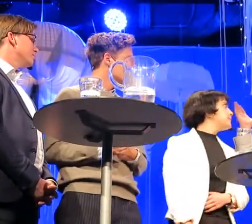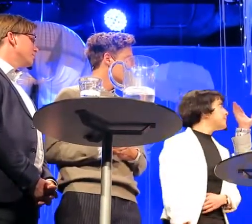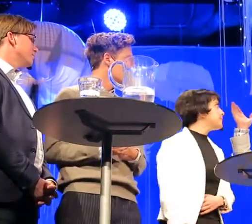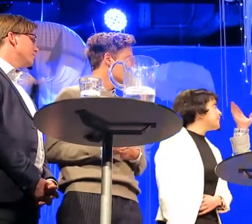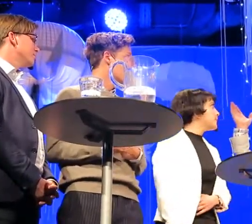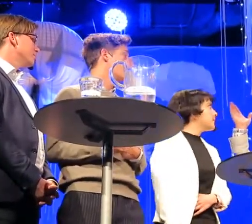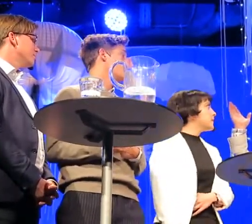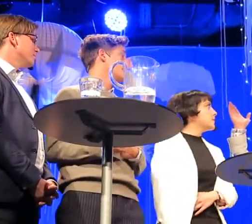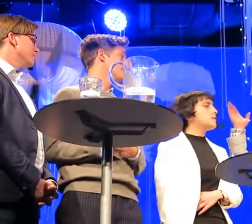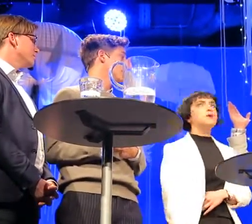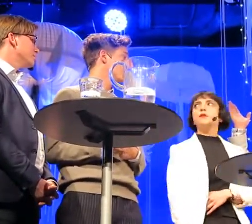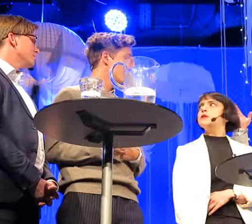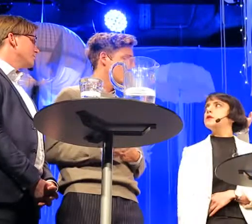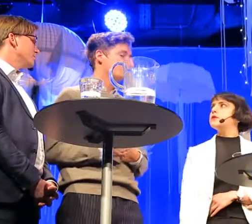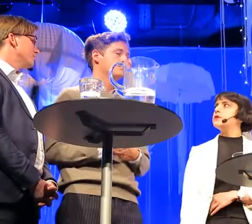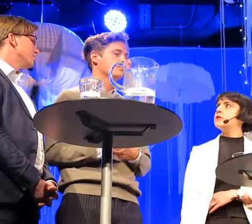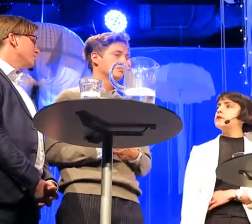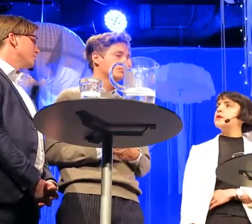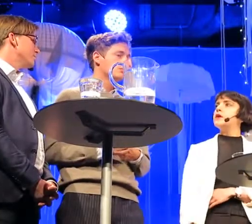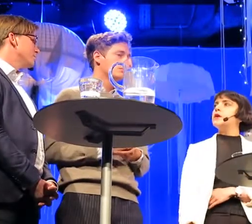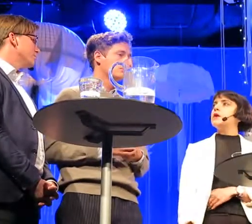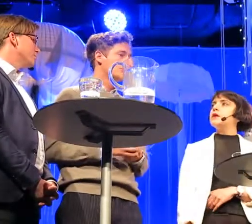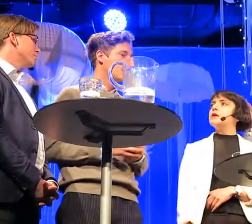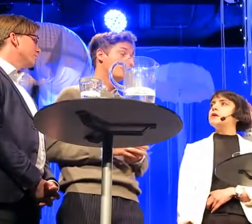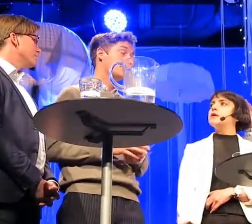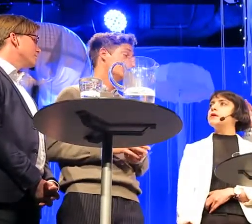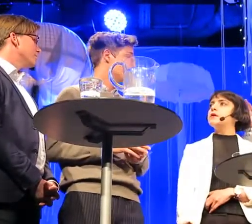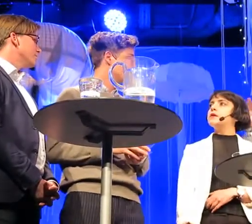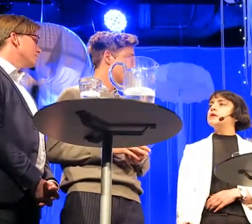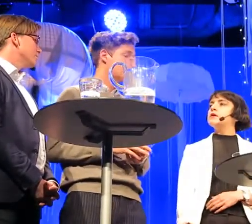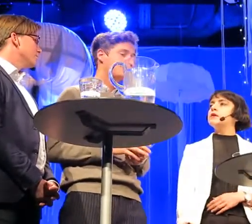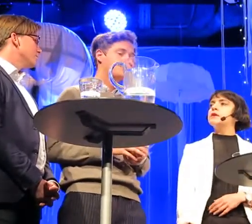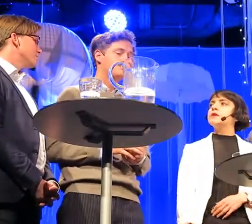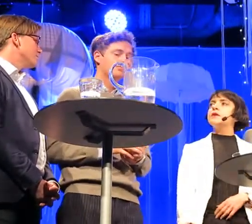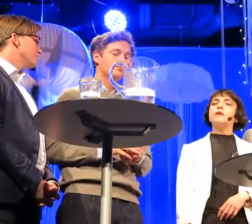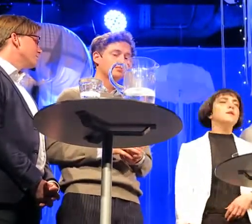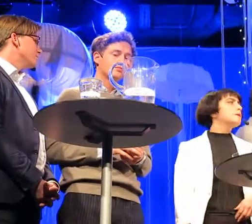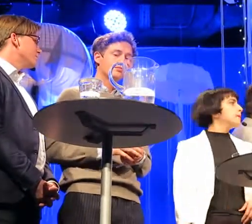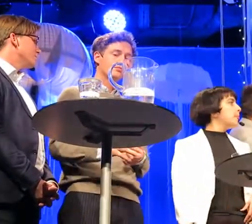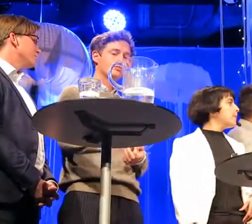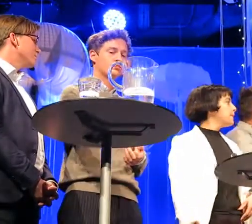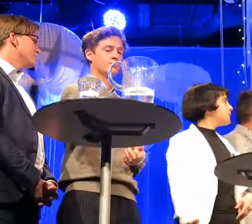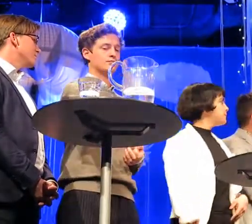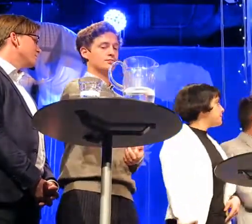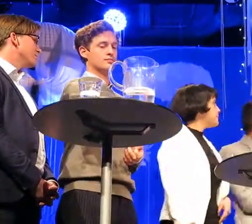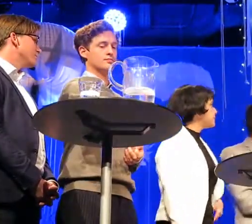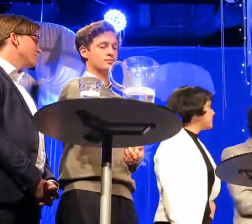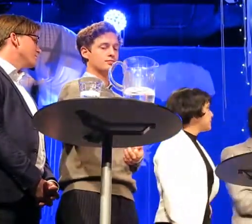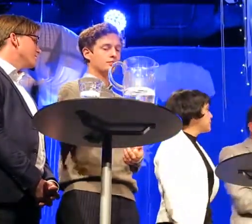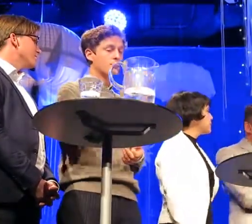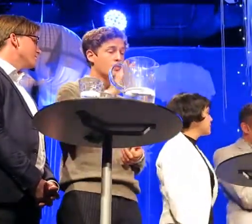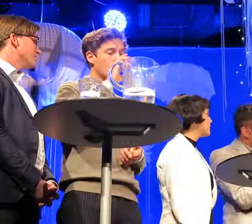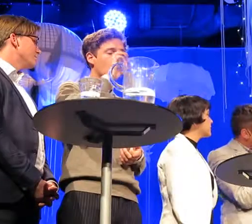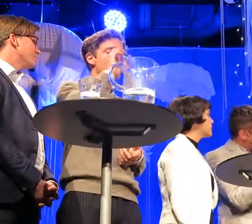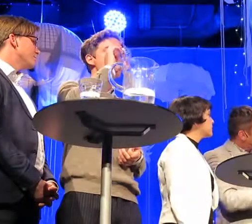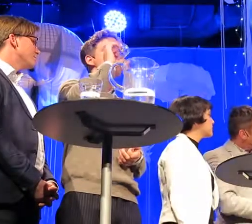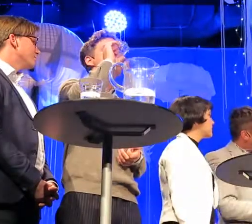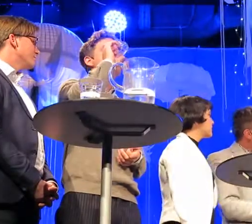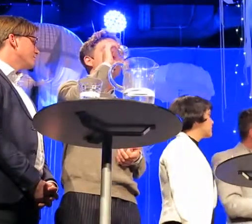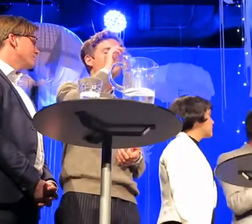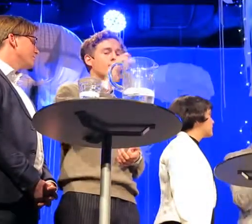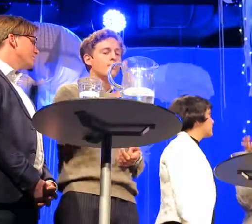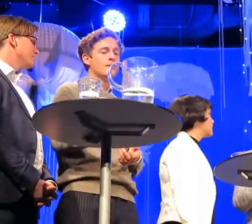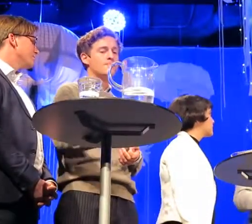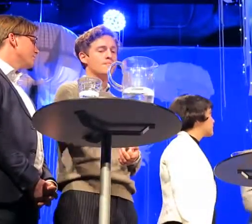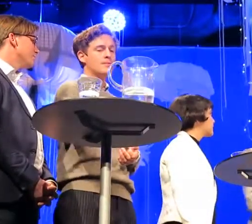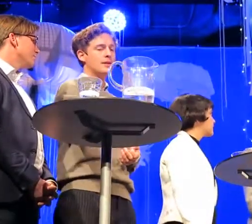till 2040. Ja. Utan kärnkraft. Absolut. Ja. Jonas, vilken önskar